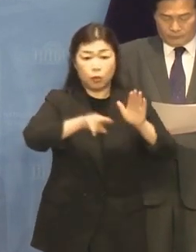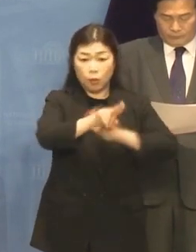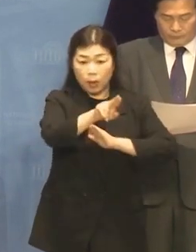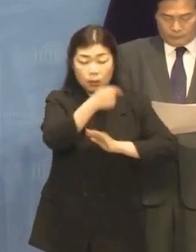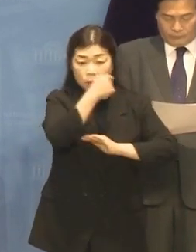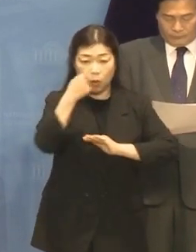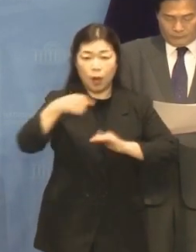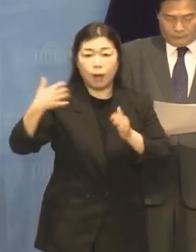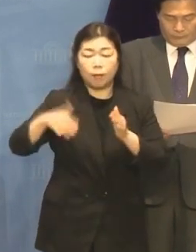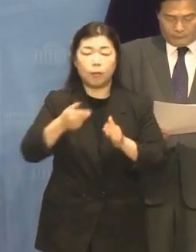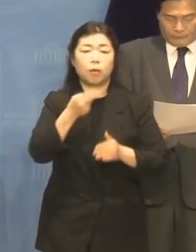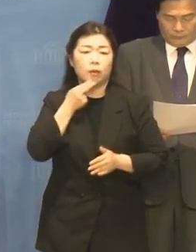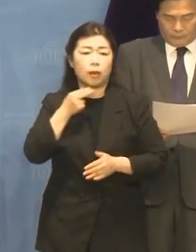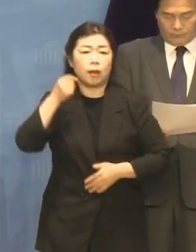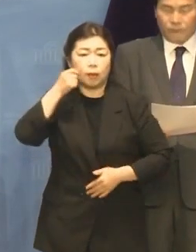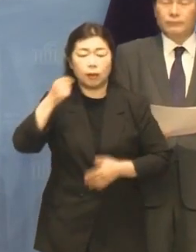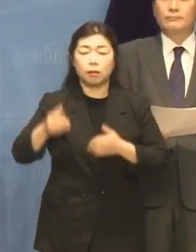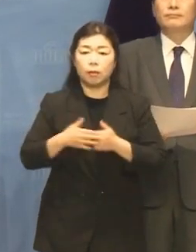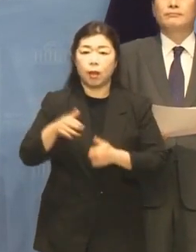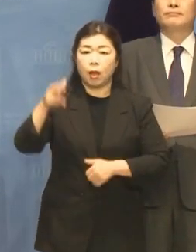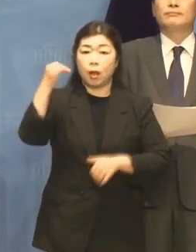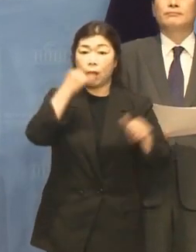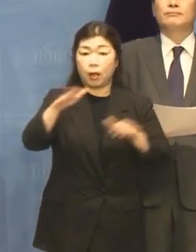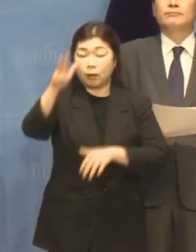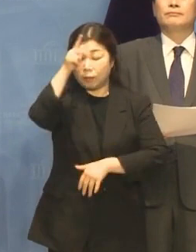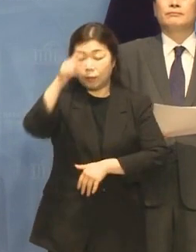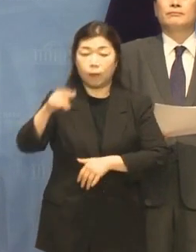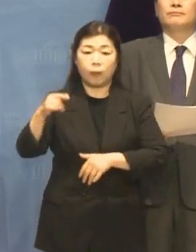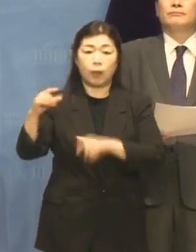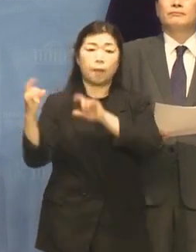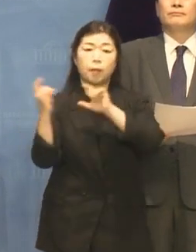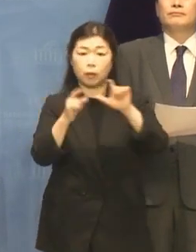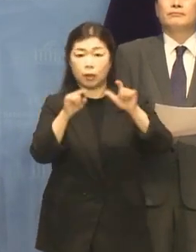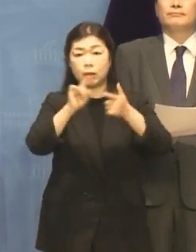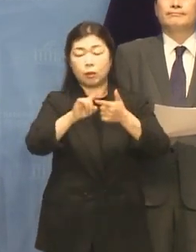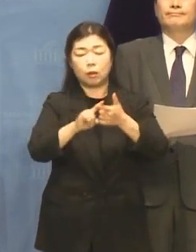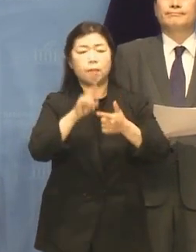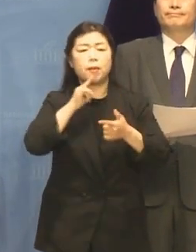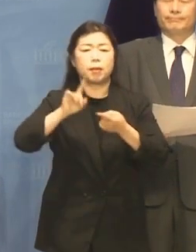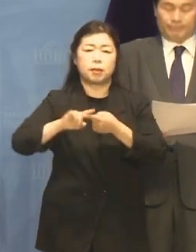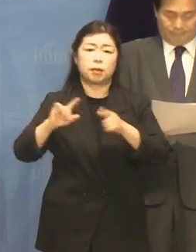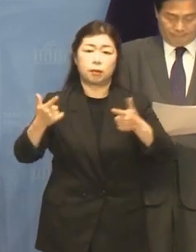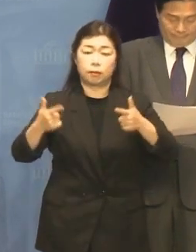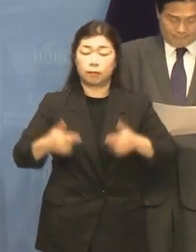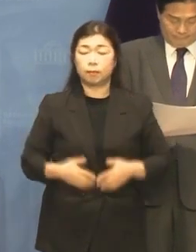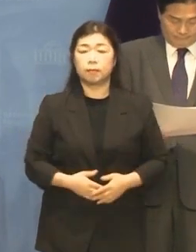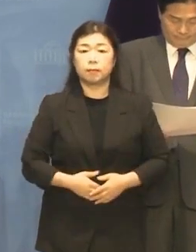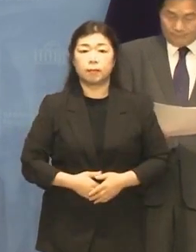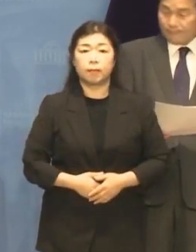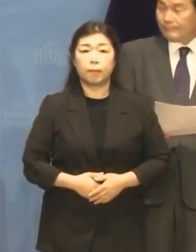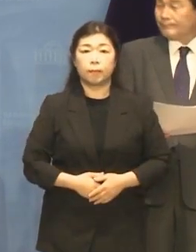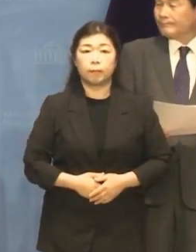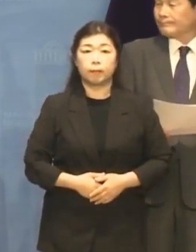없다는 해경의 판단은 명백한 모순이라는 점도 확인했습니다.